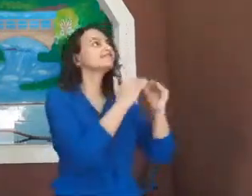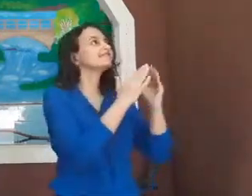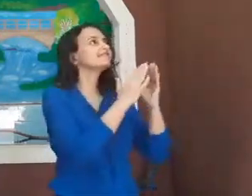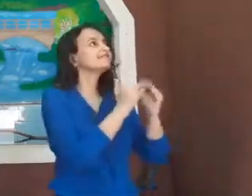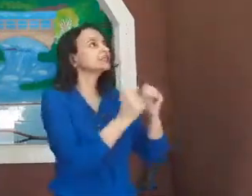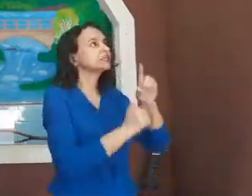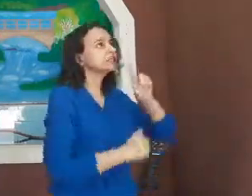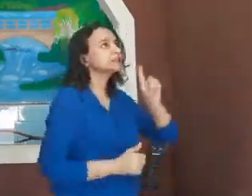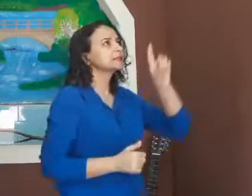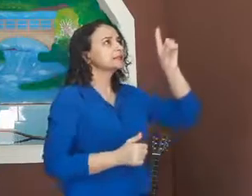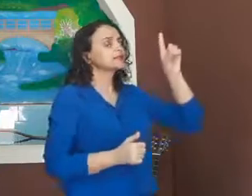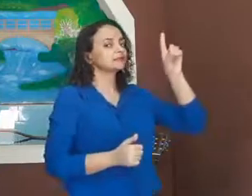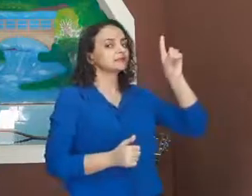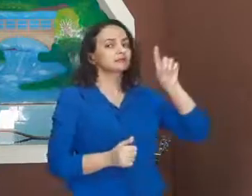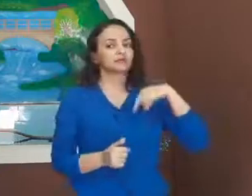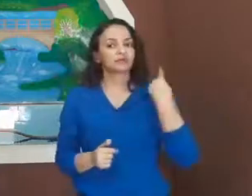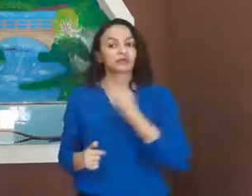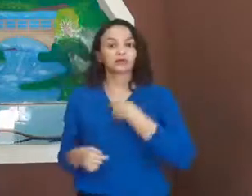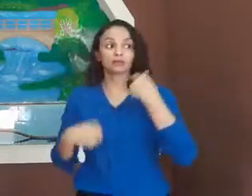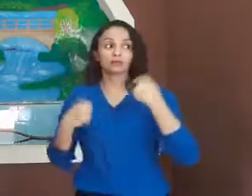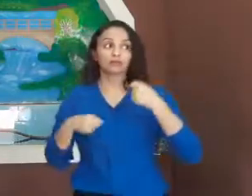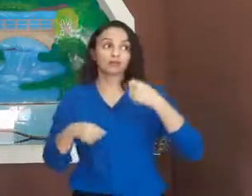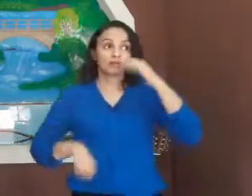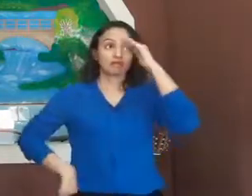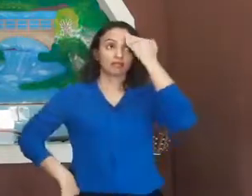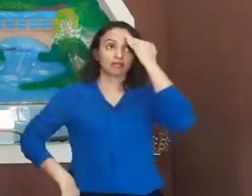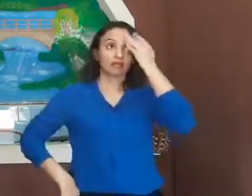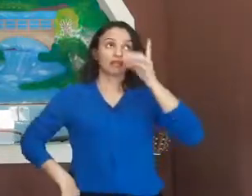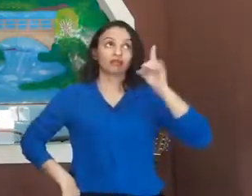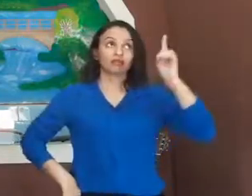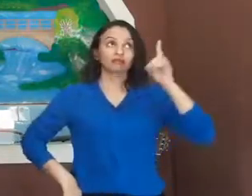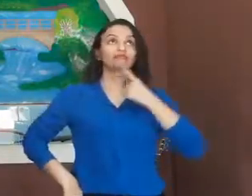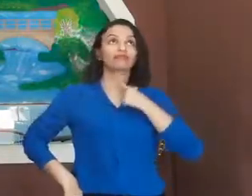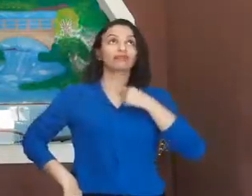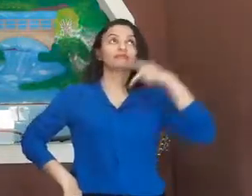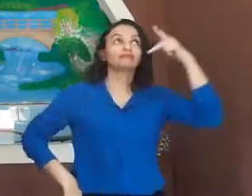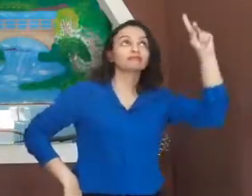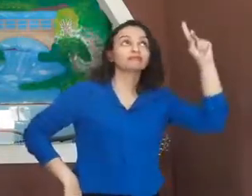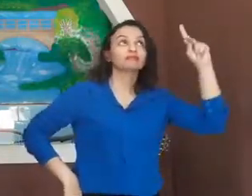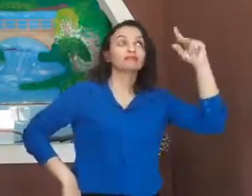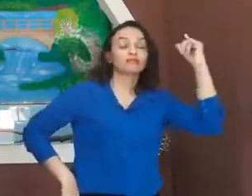o nosso Deus, Ele manda esperar na palavra.